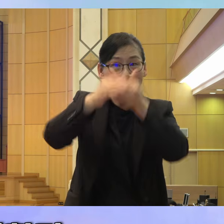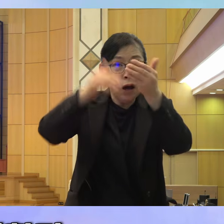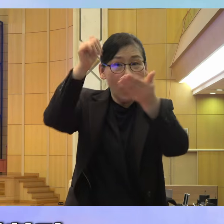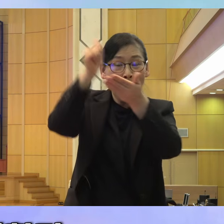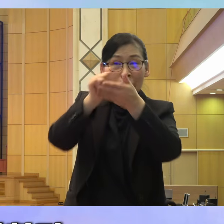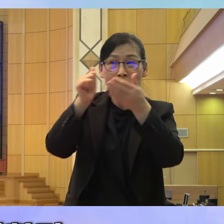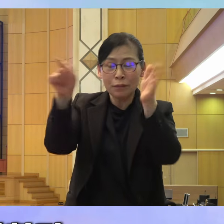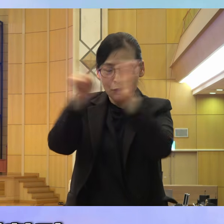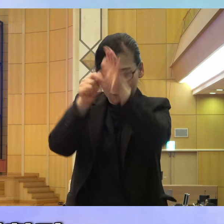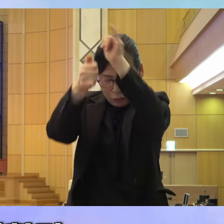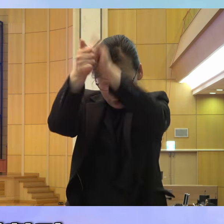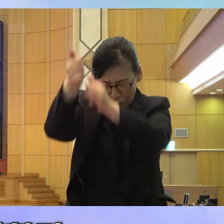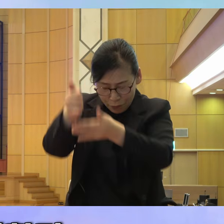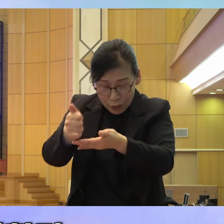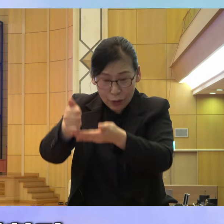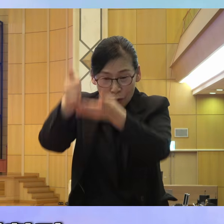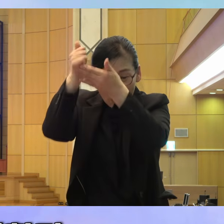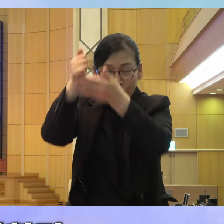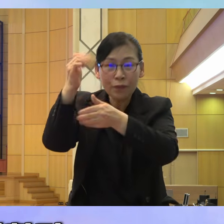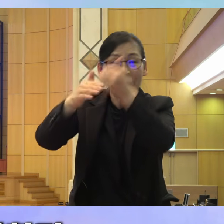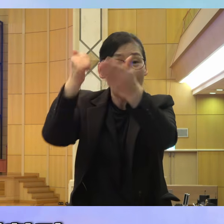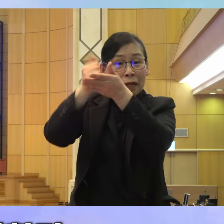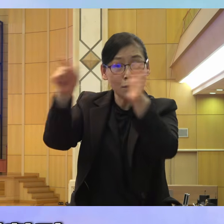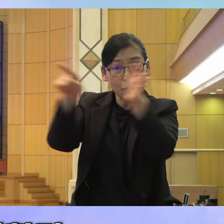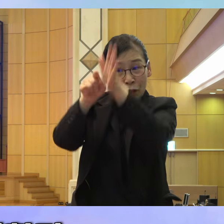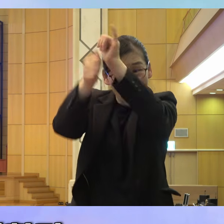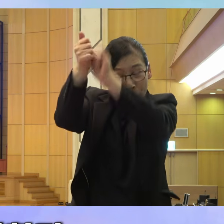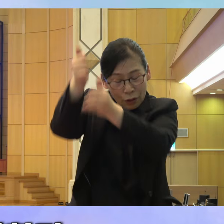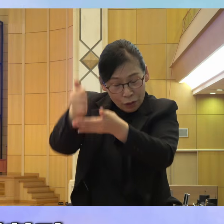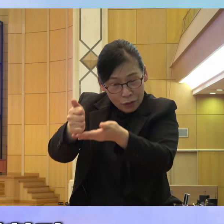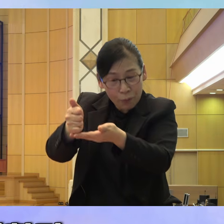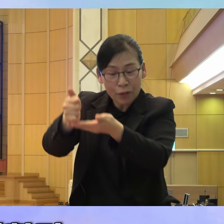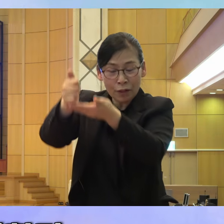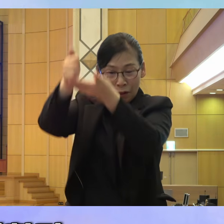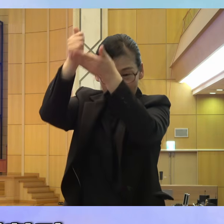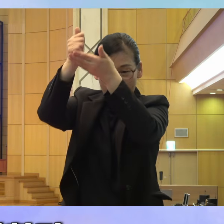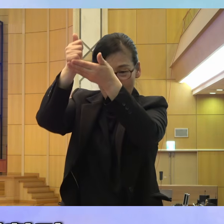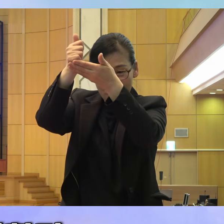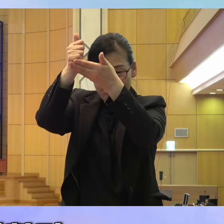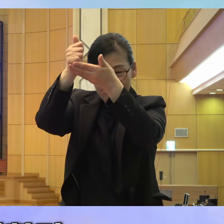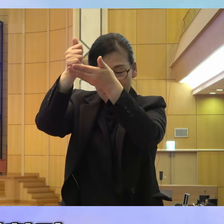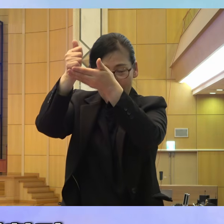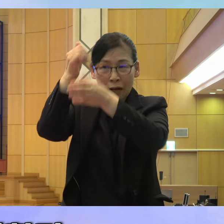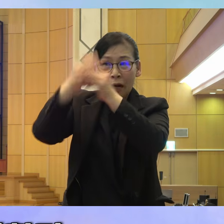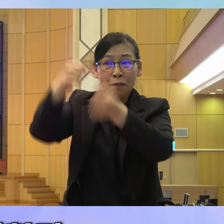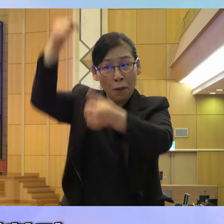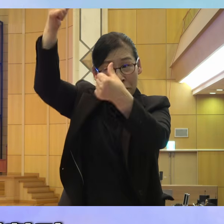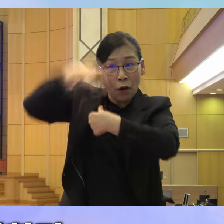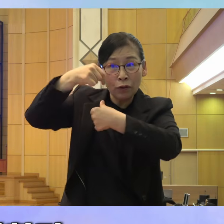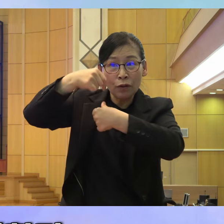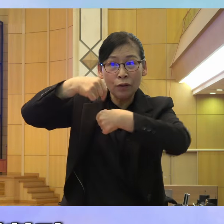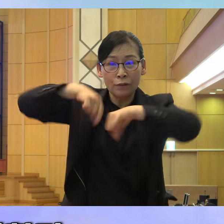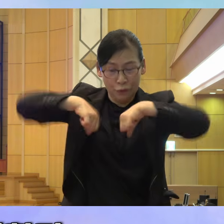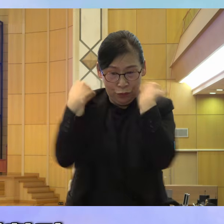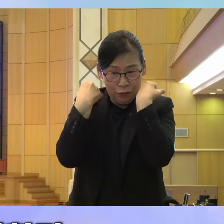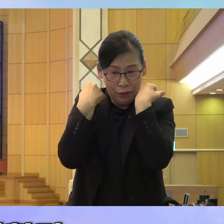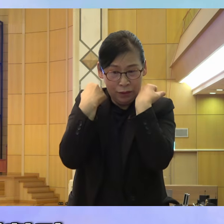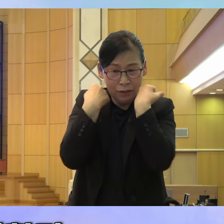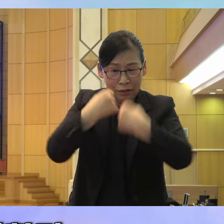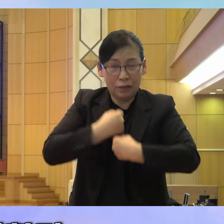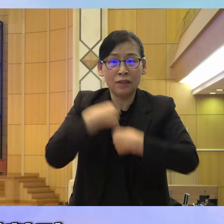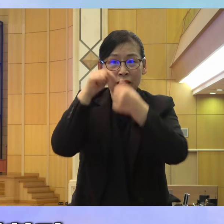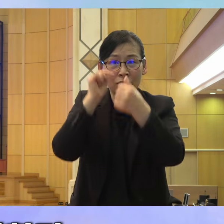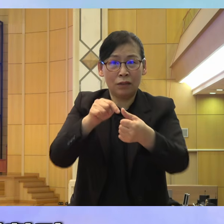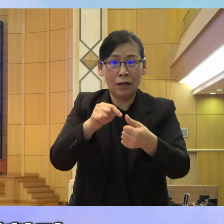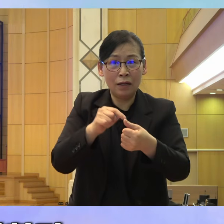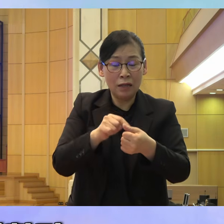하나님을 경외하고, 누굴 경외하고? 하나님을 경외하고 그 명령들을